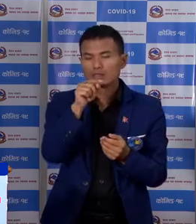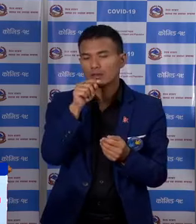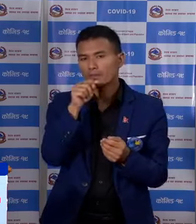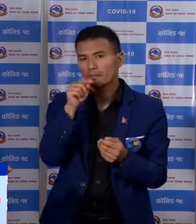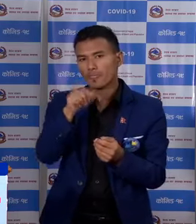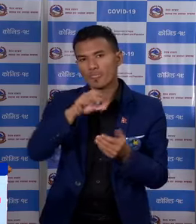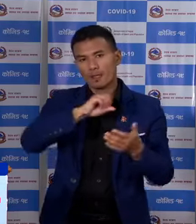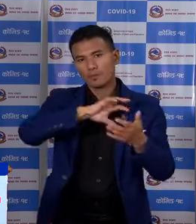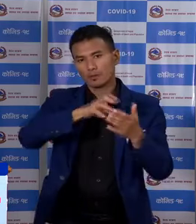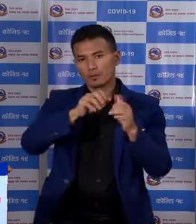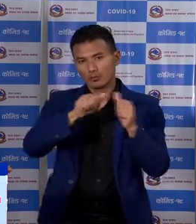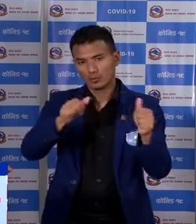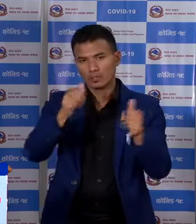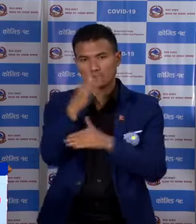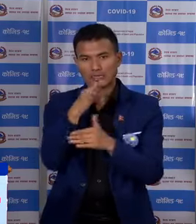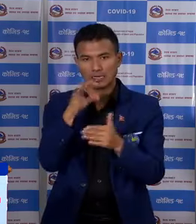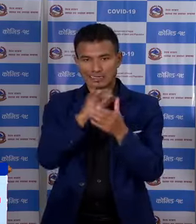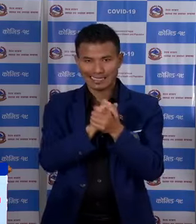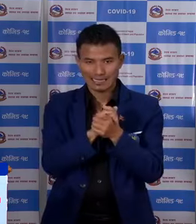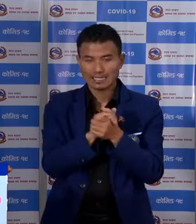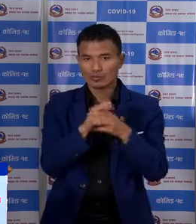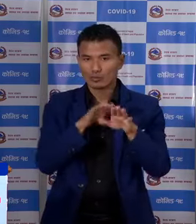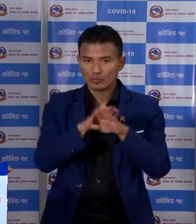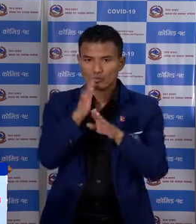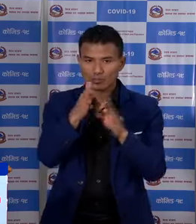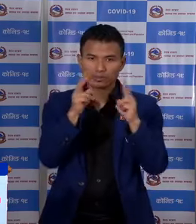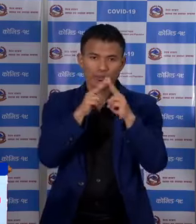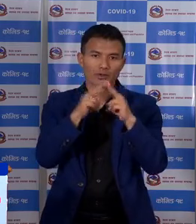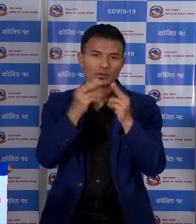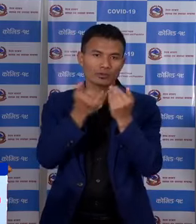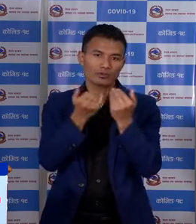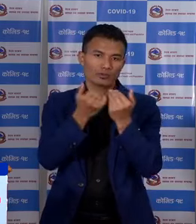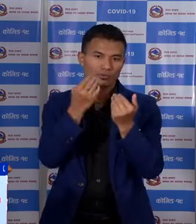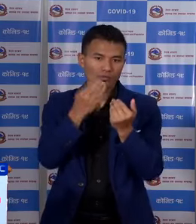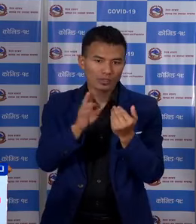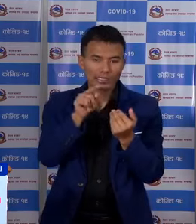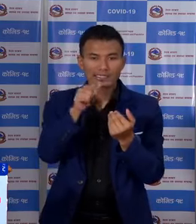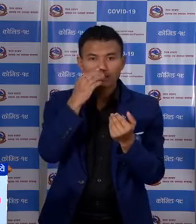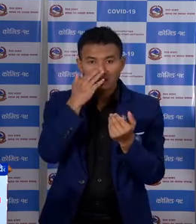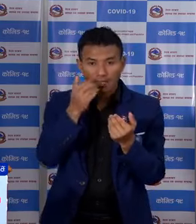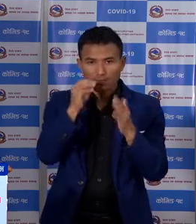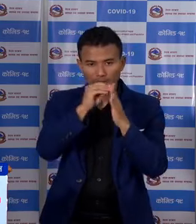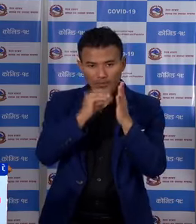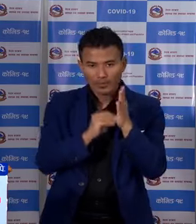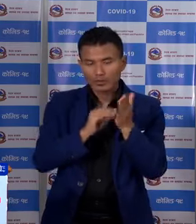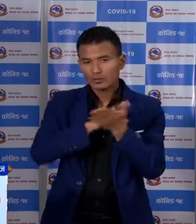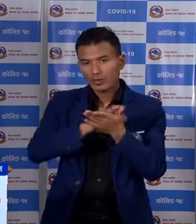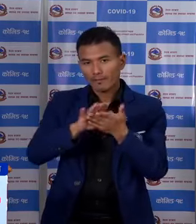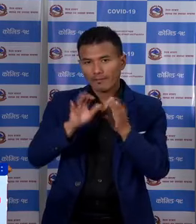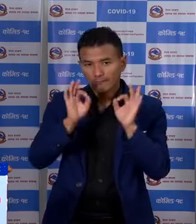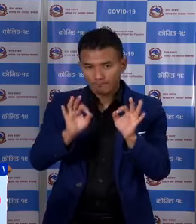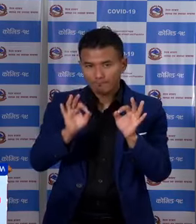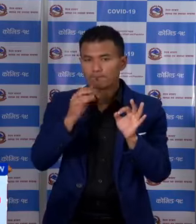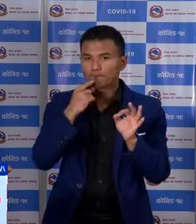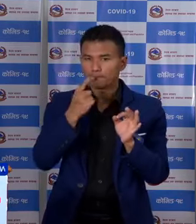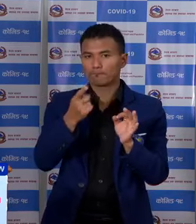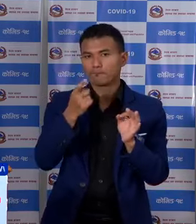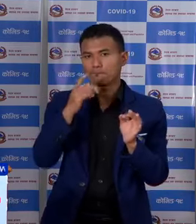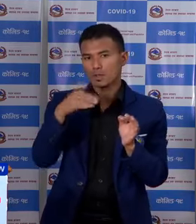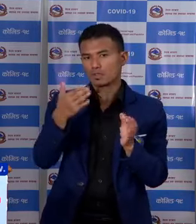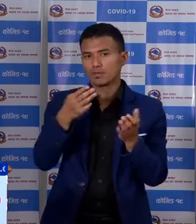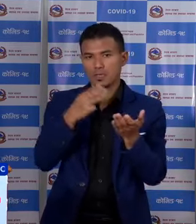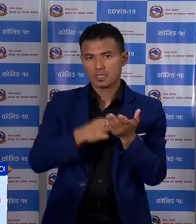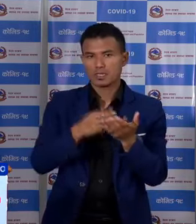परदेश बाट परदेशिक मंत्रालायका साथ हारु यहारु ले कंट्याक्ट करनुँ उन्छा तेसकारानले विवरन प्रस्ट वही सके पछी मात्र